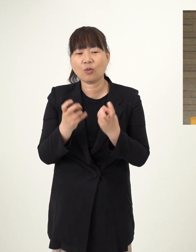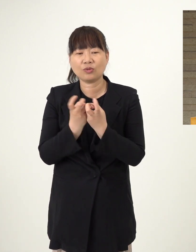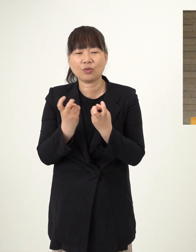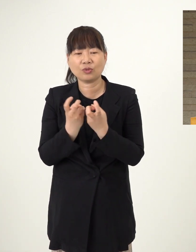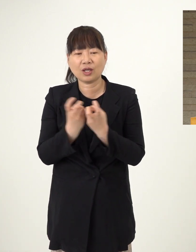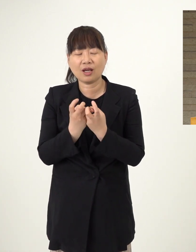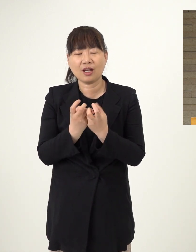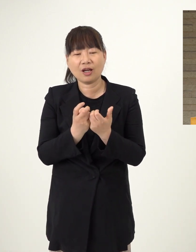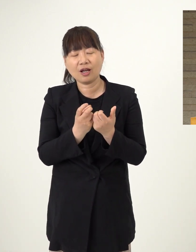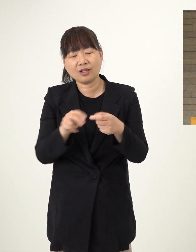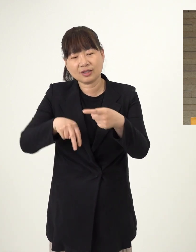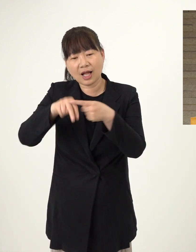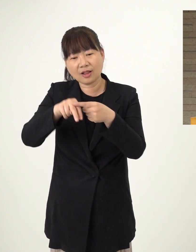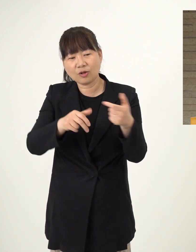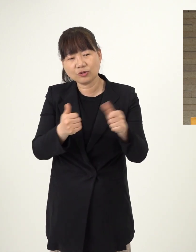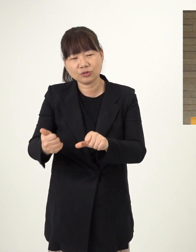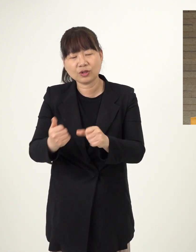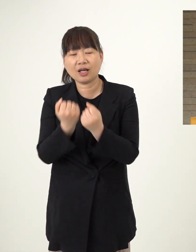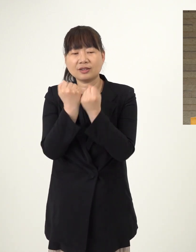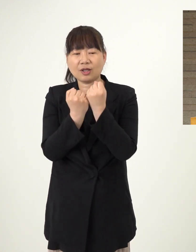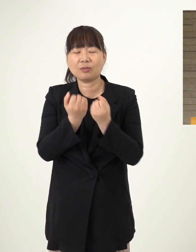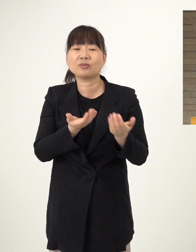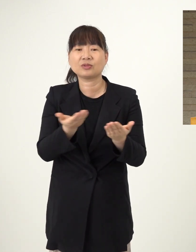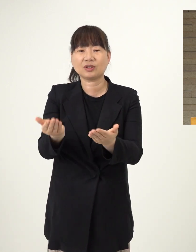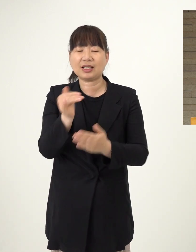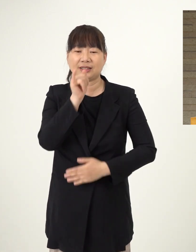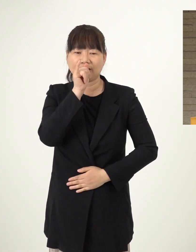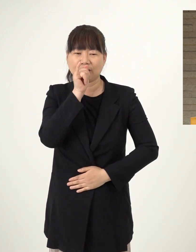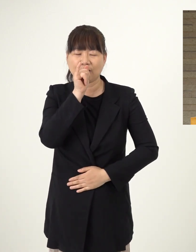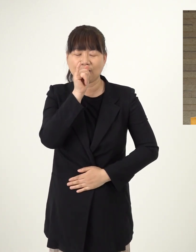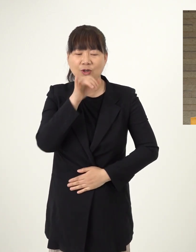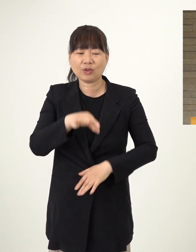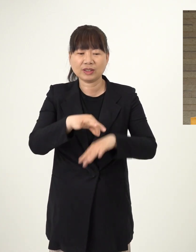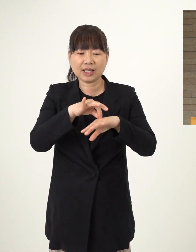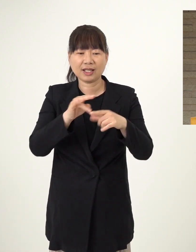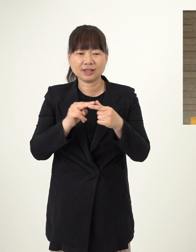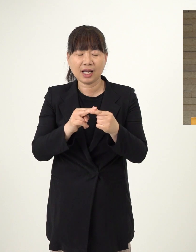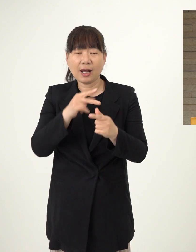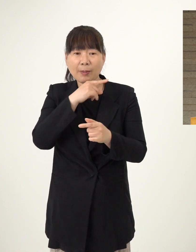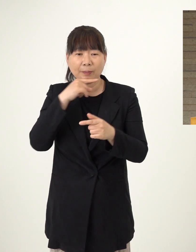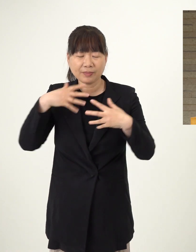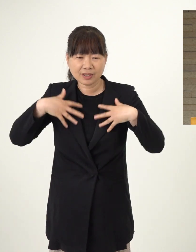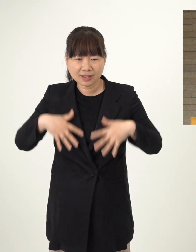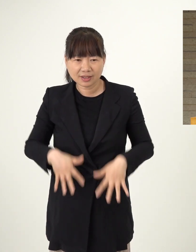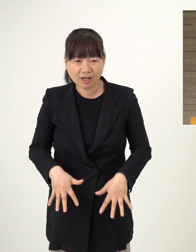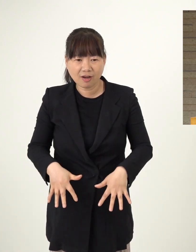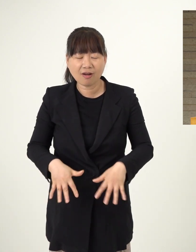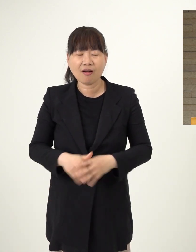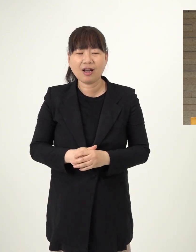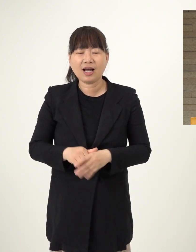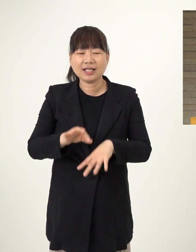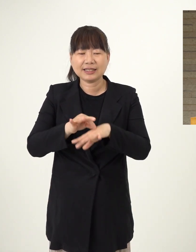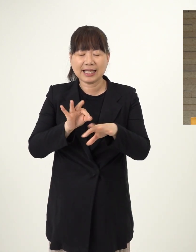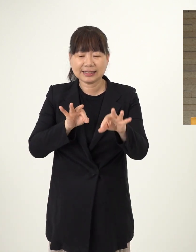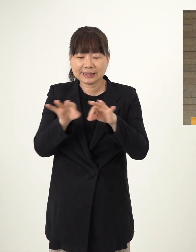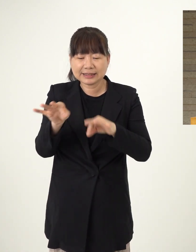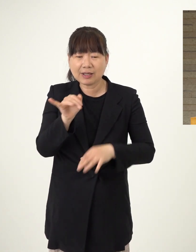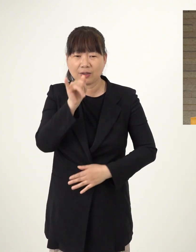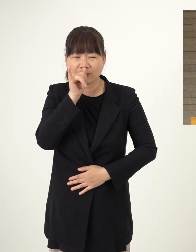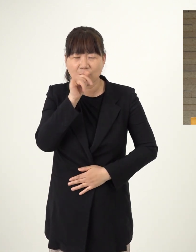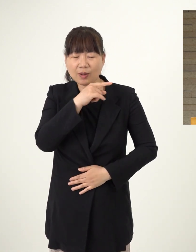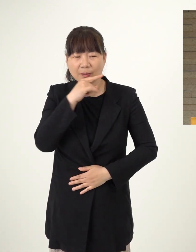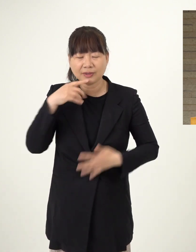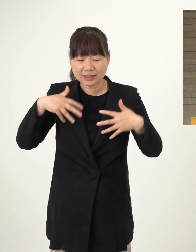어떻게 죽으실 건가를 설명하고 있는 내용이에요. 살과 피를 흘려 살을 찢기시고